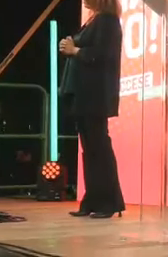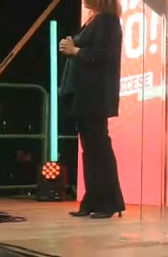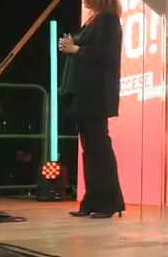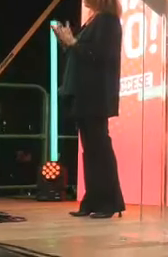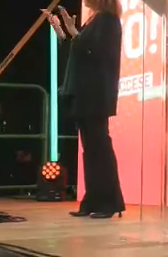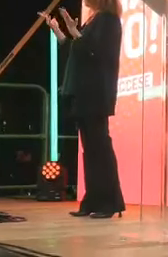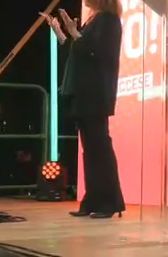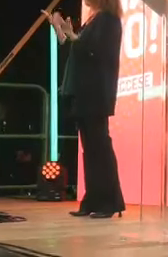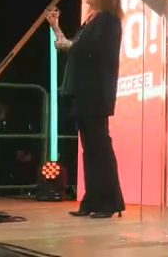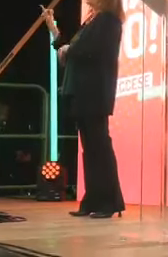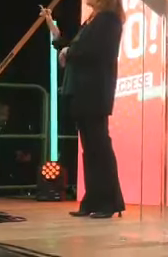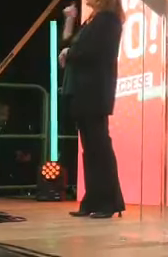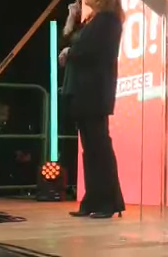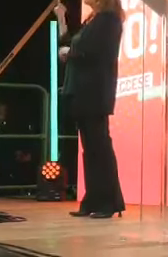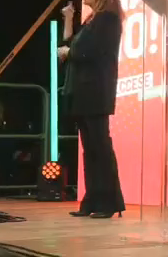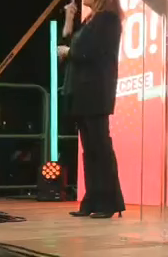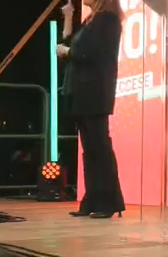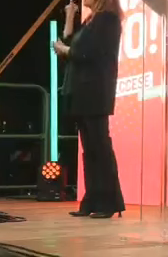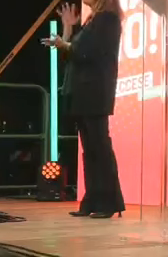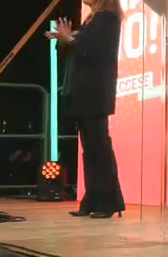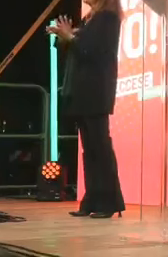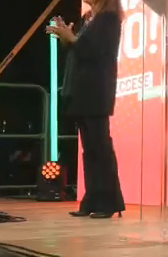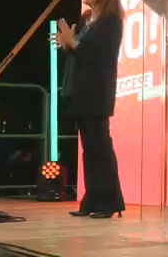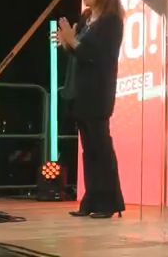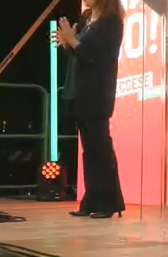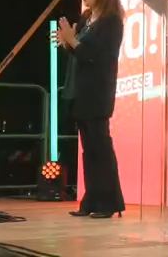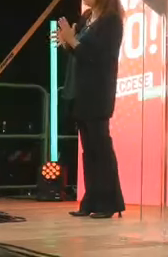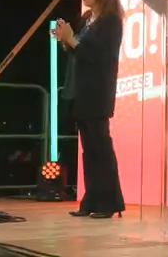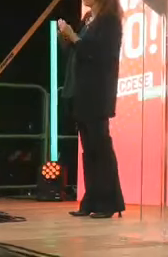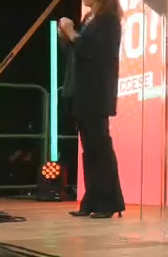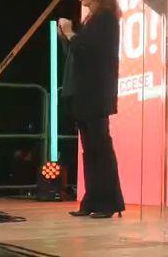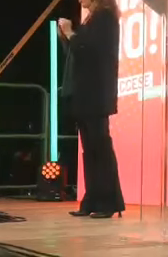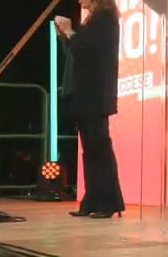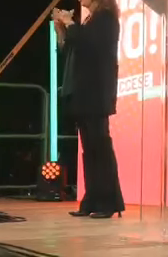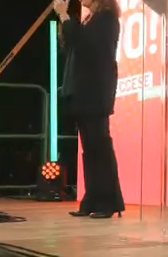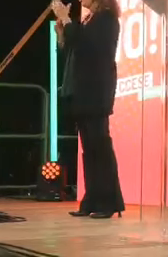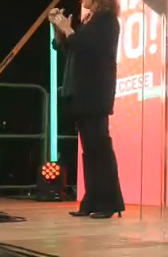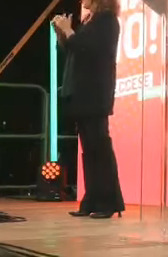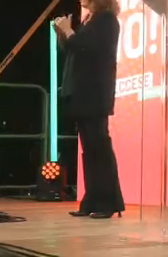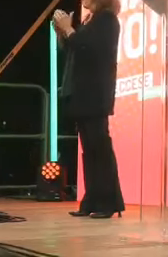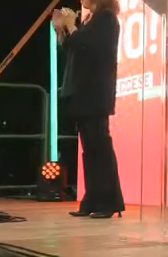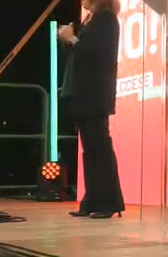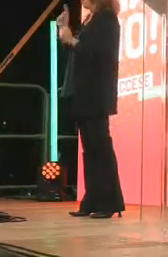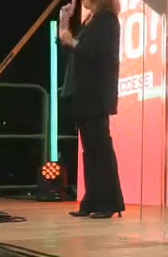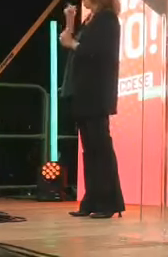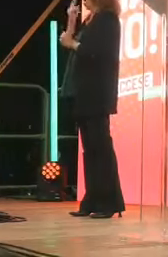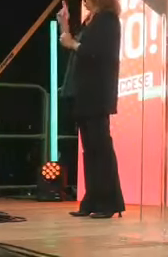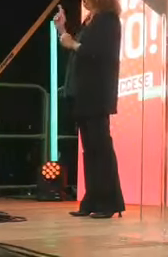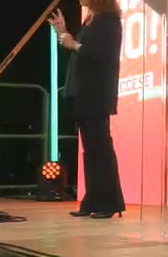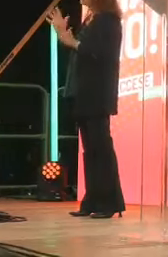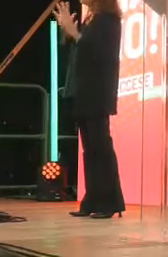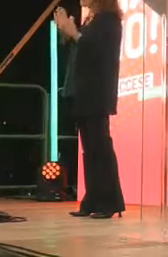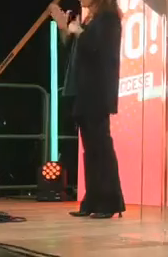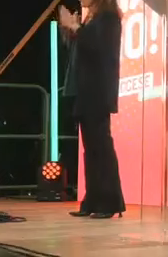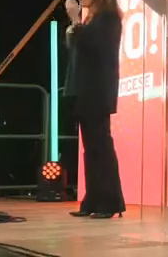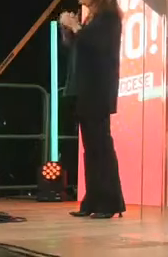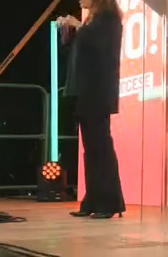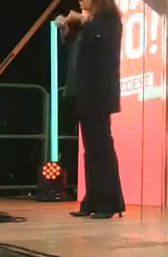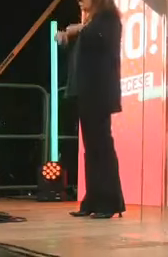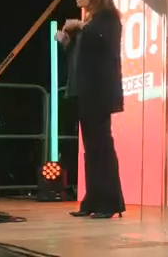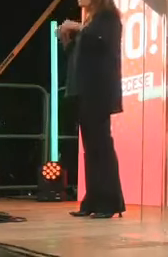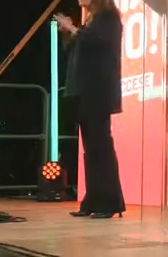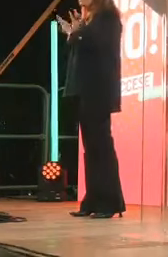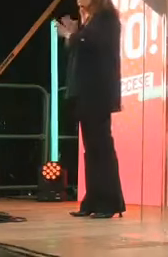È più facile distruggere che costruire, ma se non costruiamo adesso ci troveremo poi, come diceva il